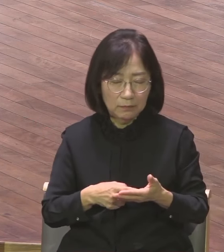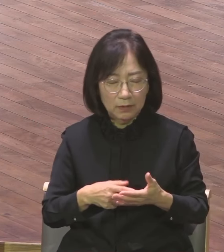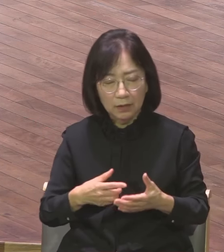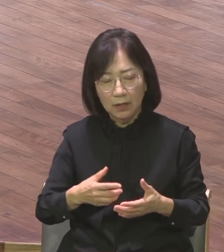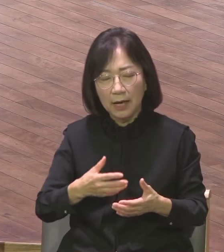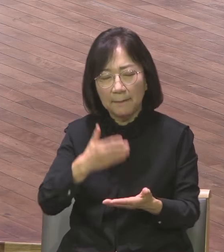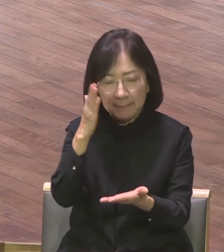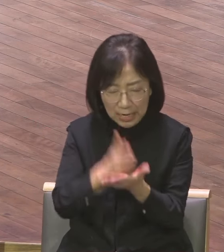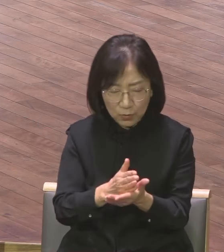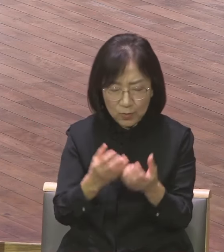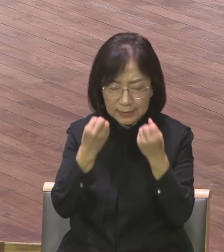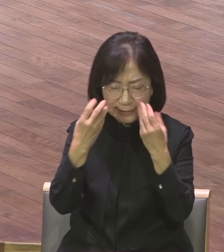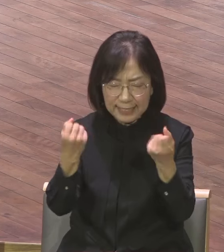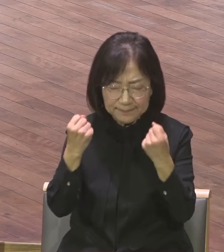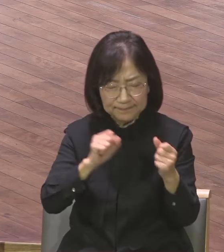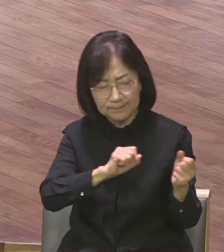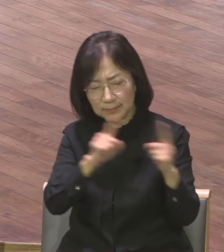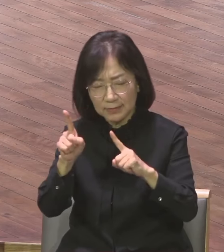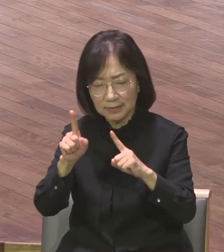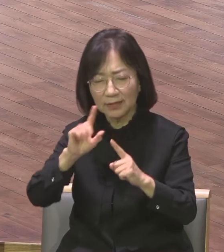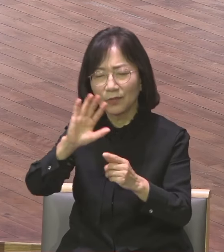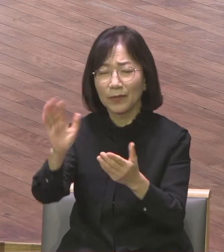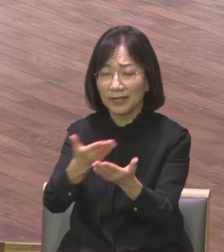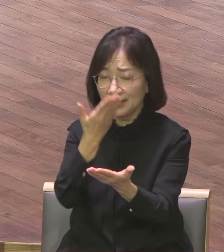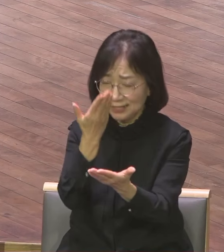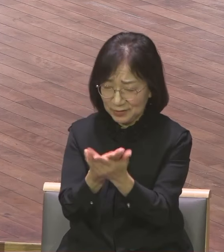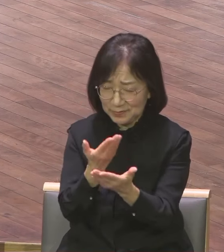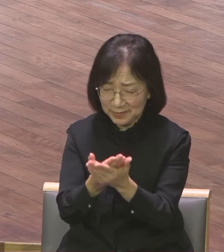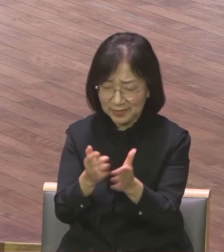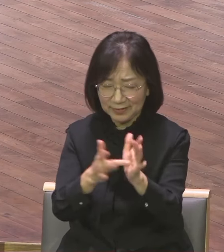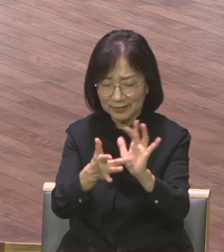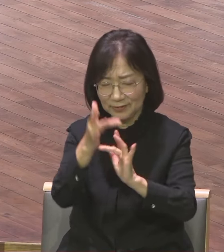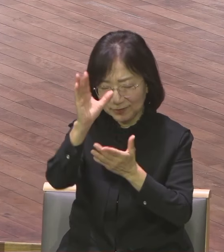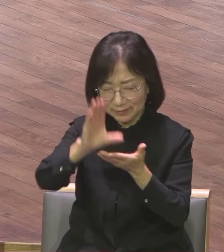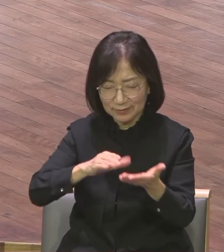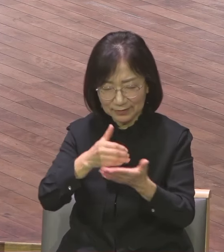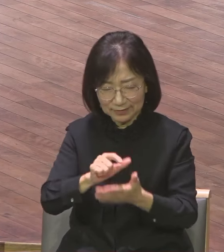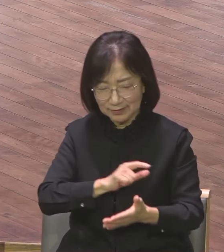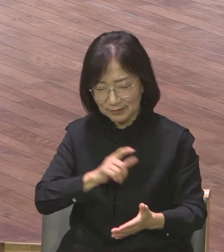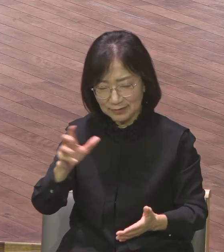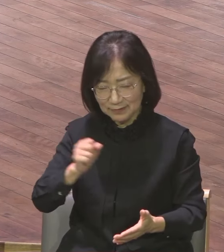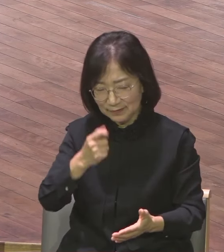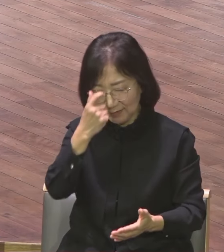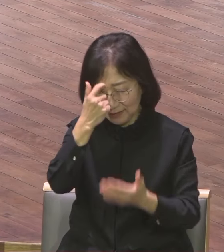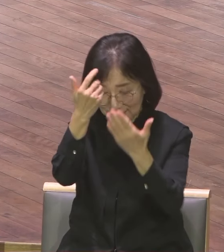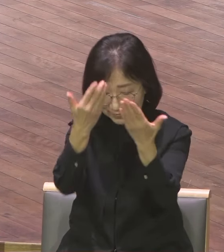시간이 되게 하여 주옵소서. 예수의 이름 받들어 기도합니다. 아멘. 아멘.